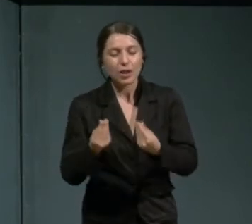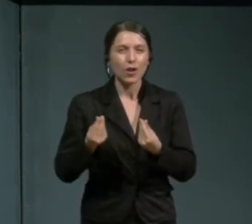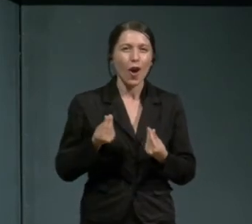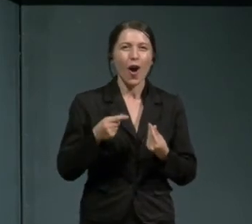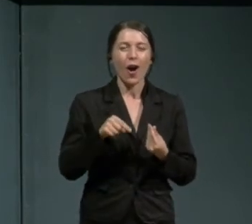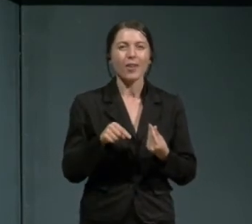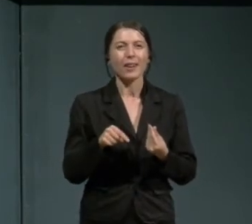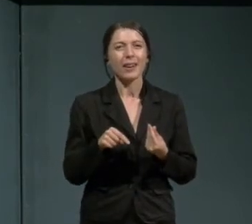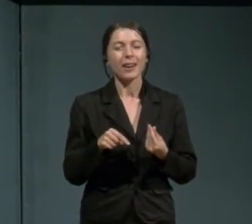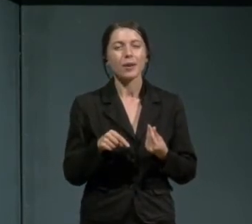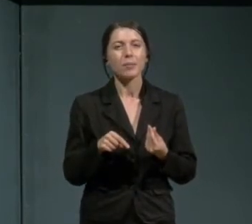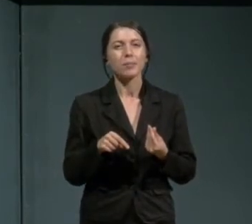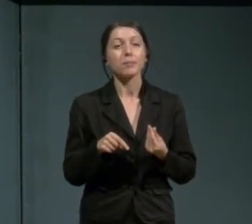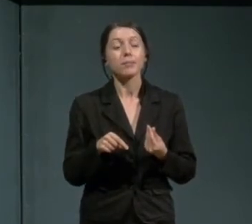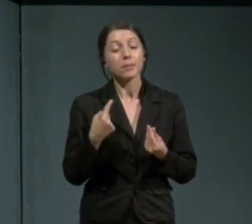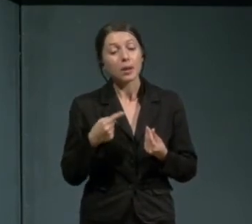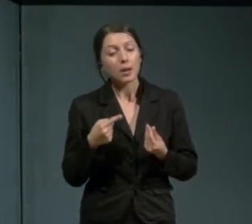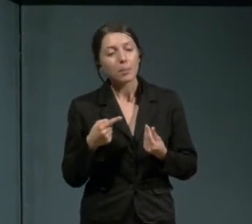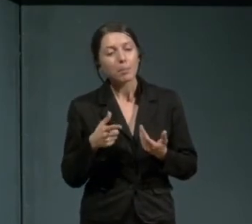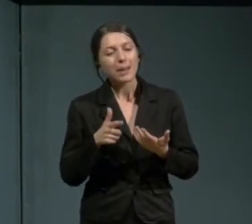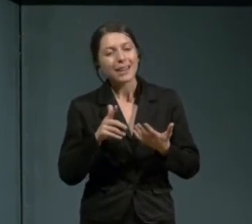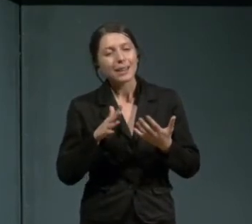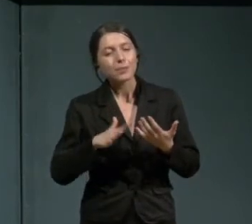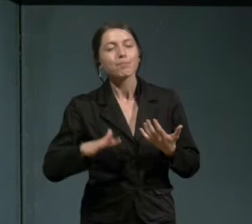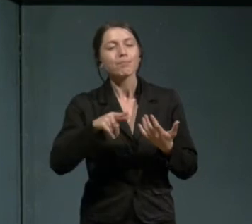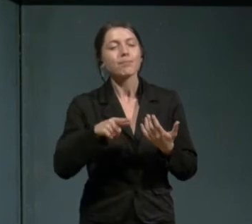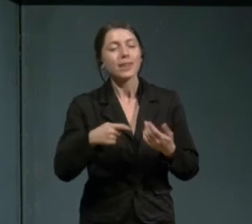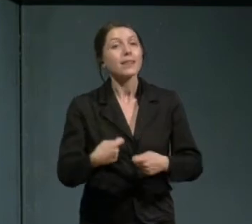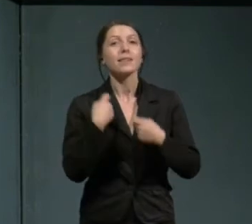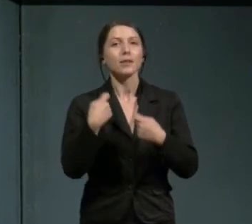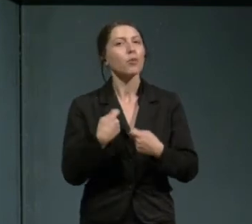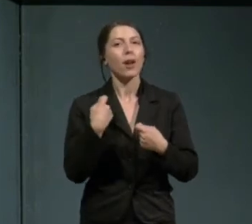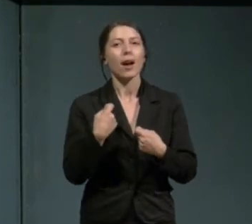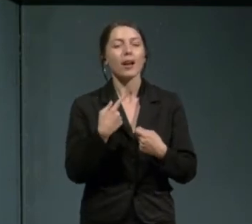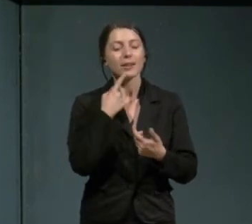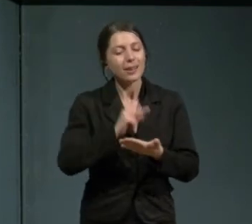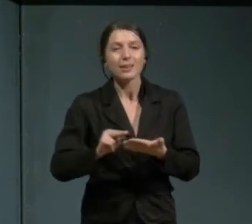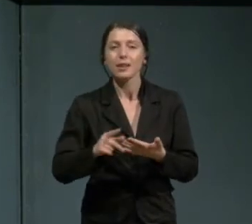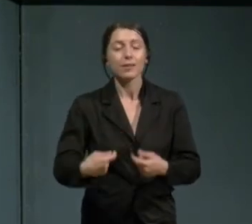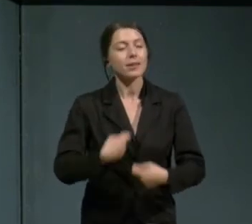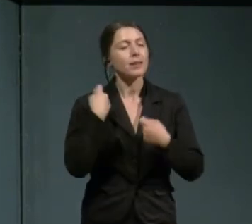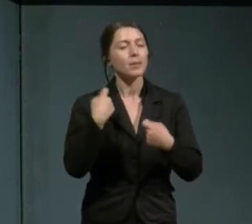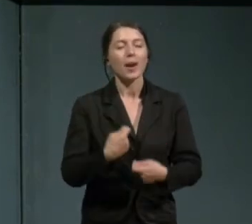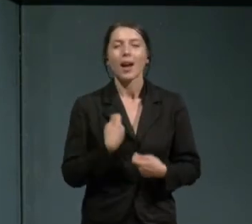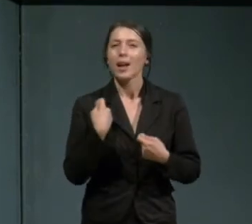sensazioni è un mondo molto stimolante per la scrittura